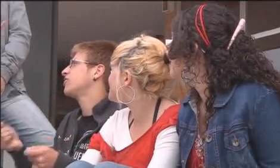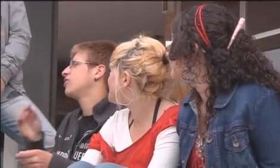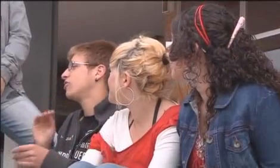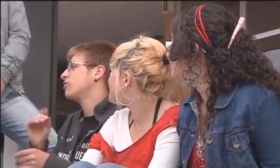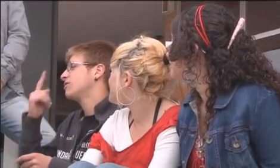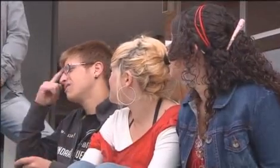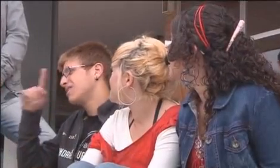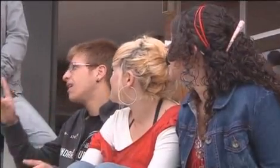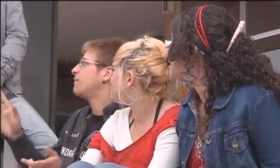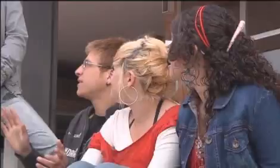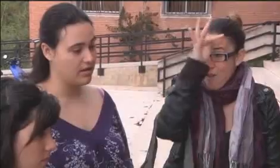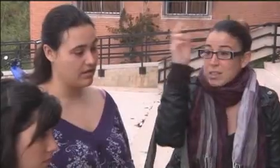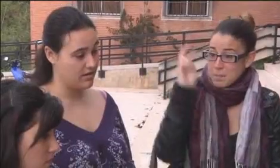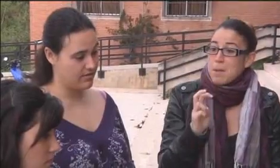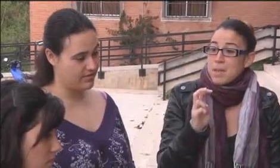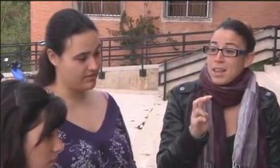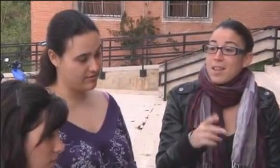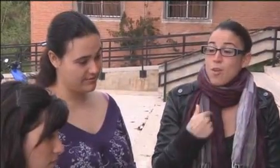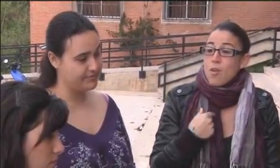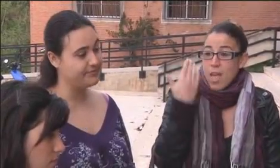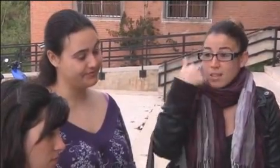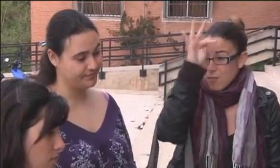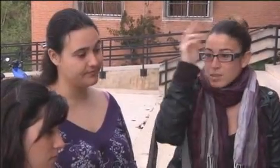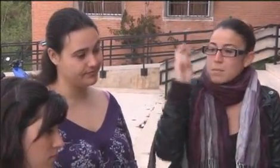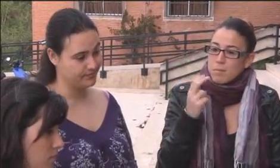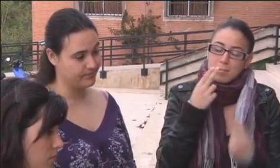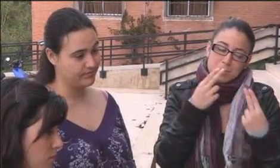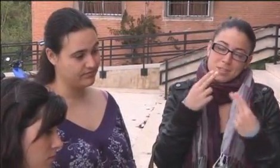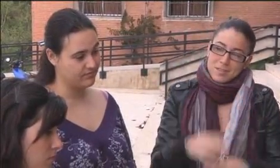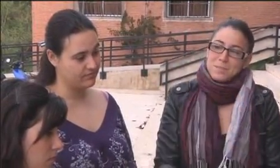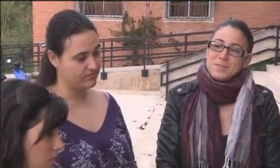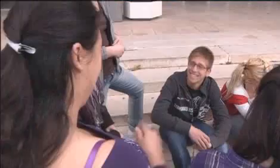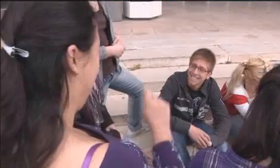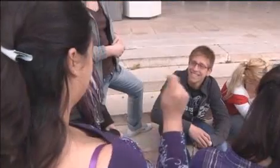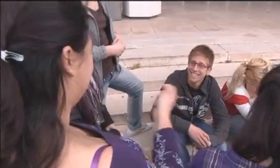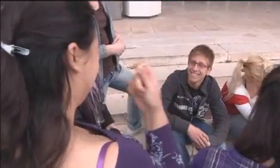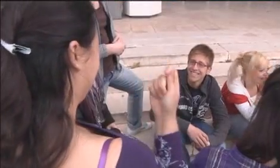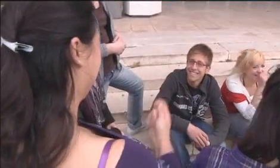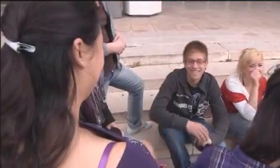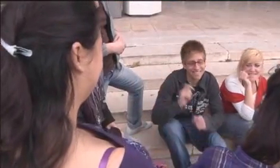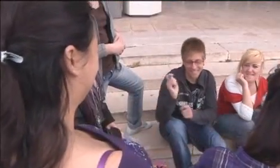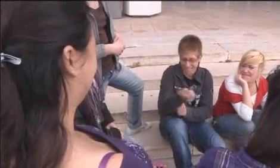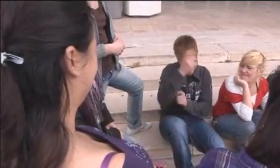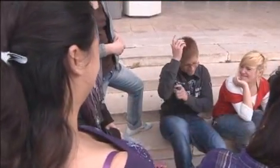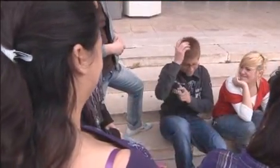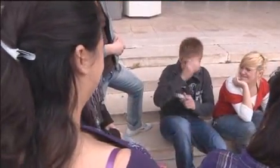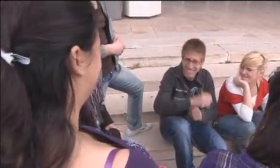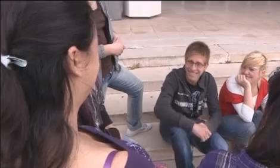sordo pueda estar en integrado perfectamente en el aula y que el hecho de que los compañeros eh aprendan la lengua de de las personas